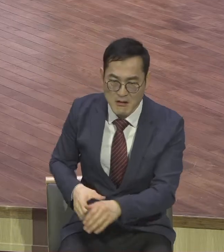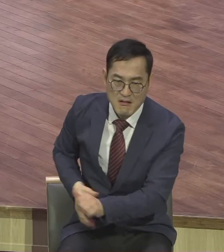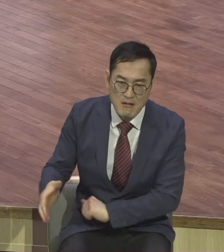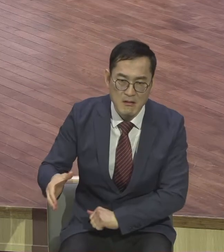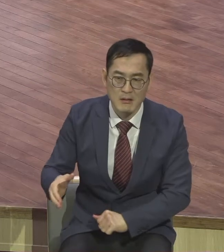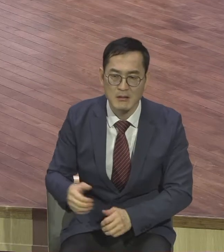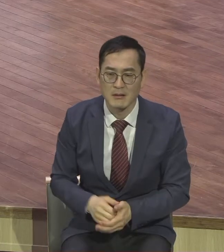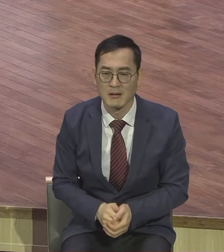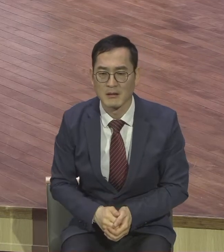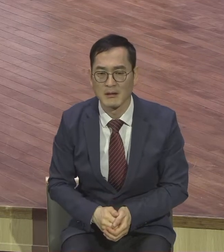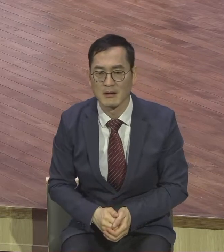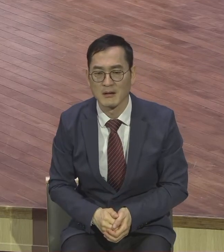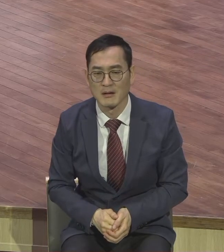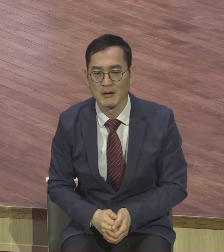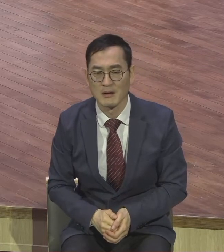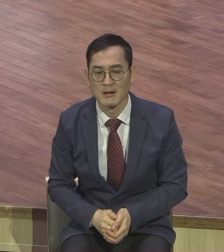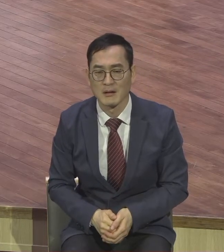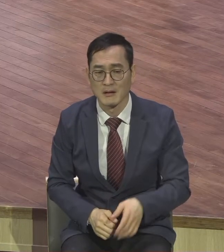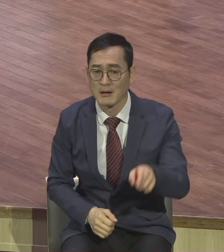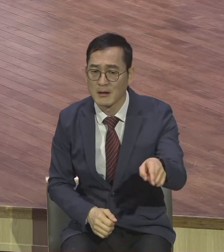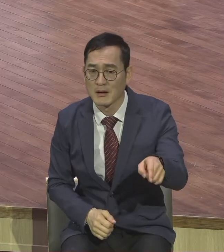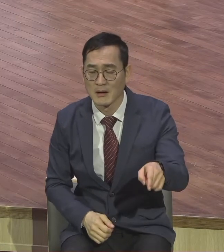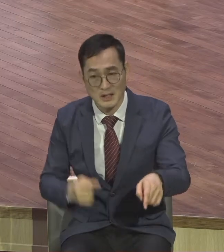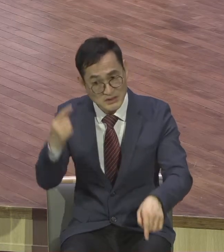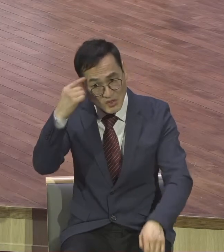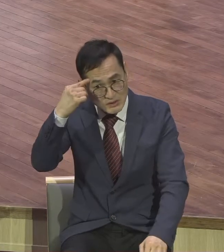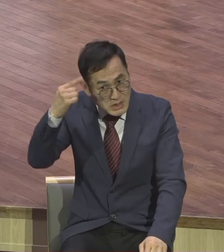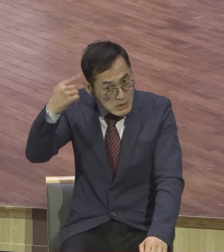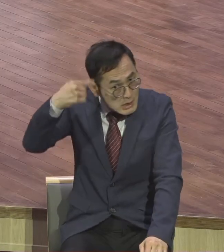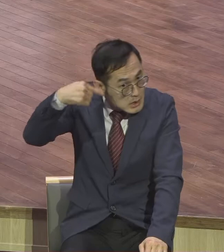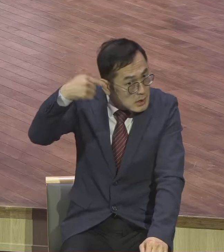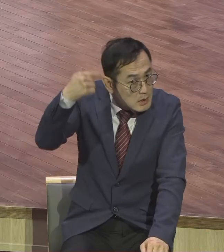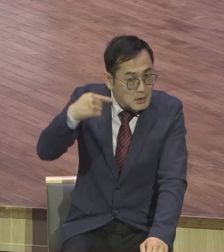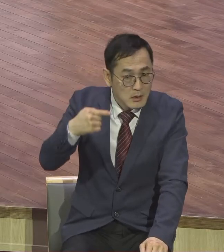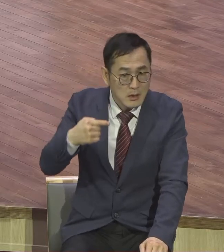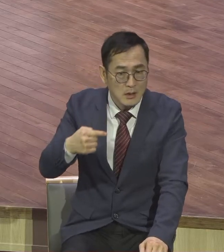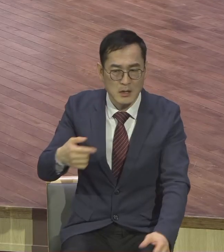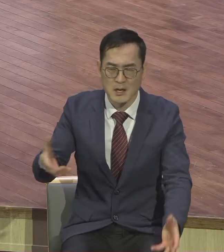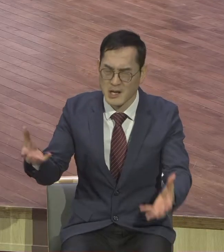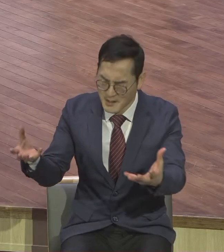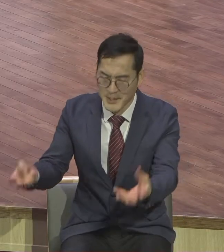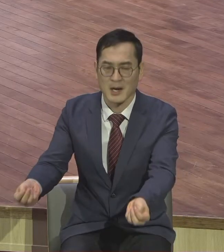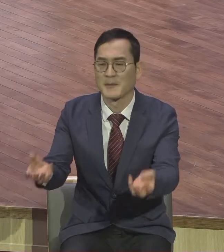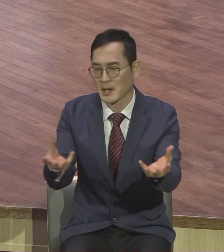조심해야 됩니다 멀쩡한 사람이 이런 사람이 지금 엄청 많아요 지금